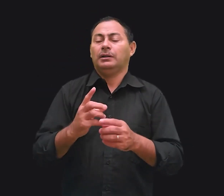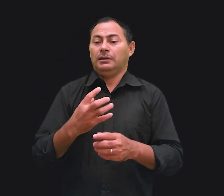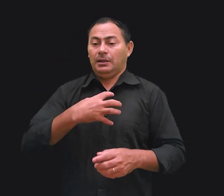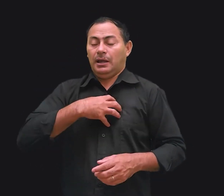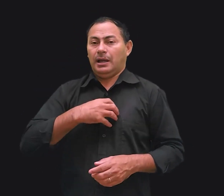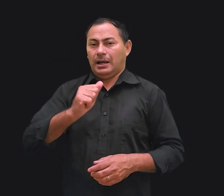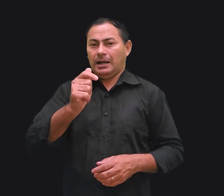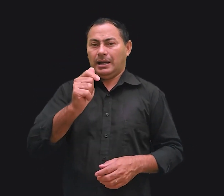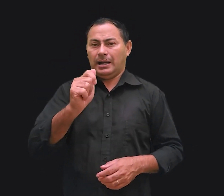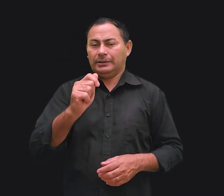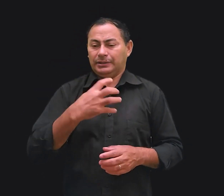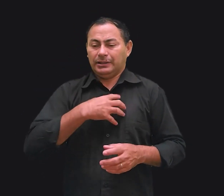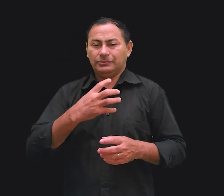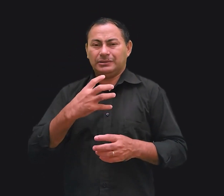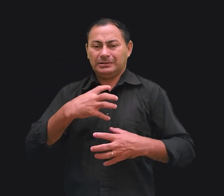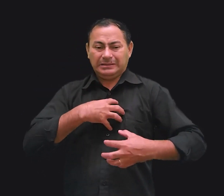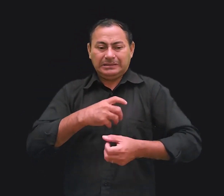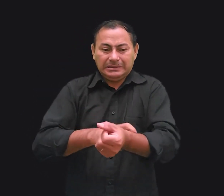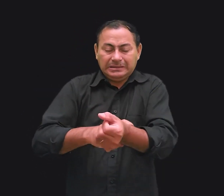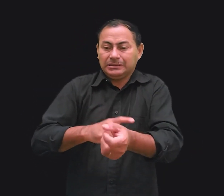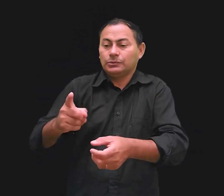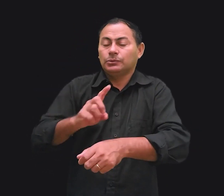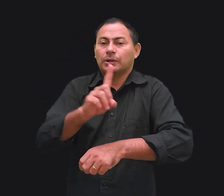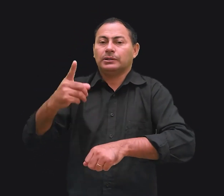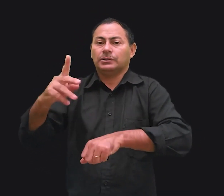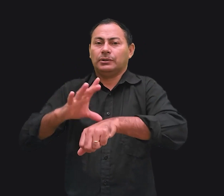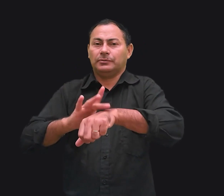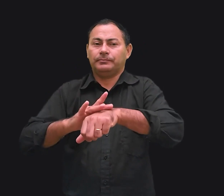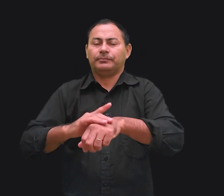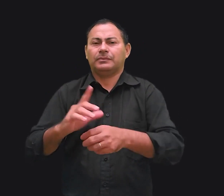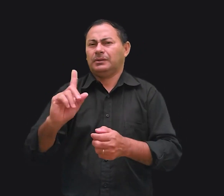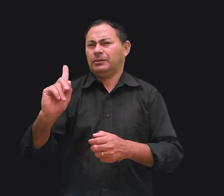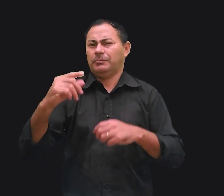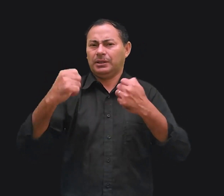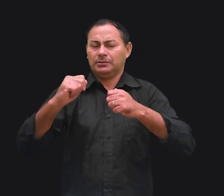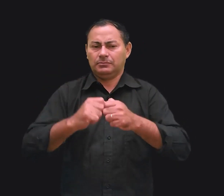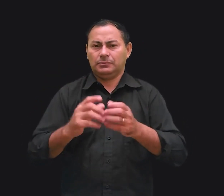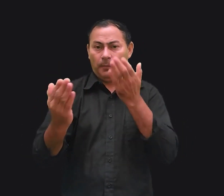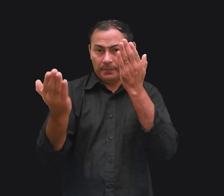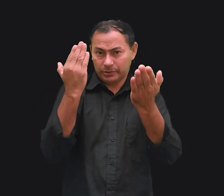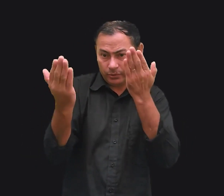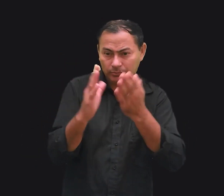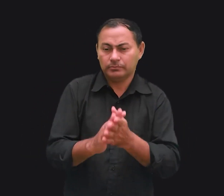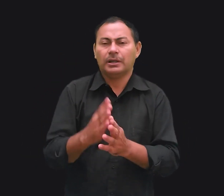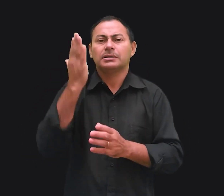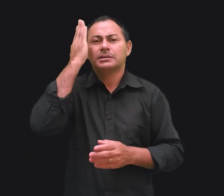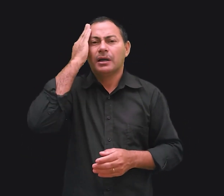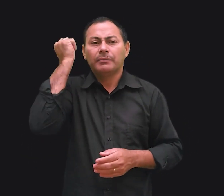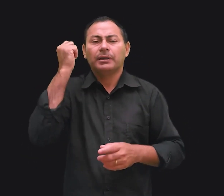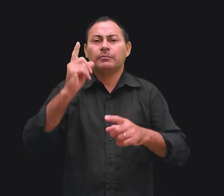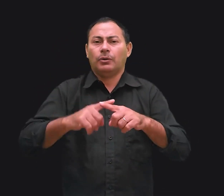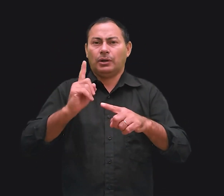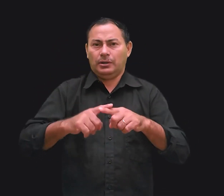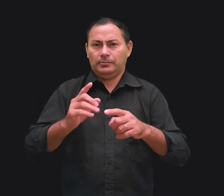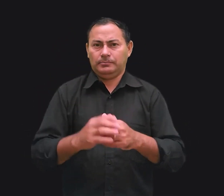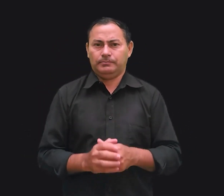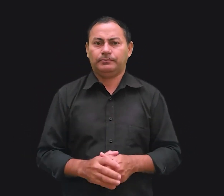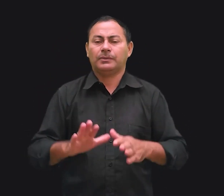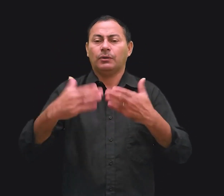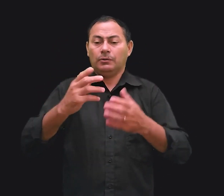que ele agiu daquela forma durante a sua doença. E nem foi preciso de um psicólogo para descobrir o porquê.